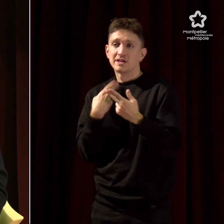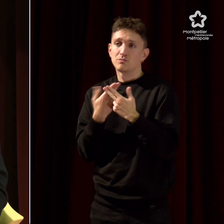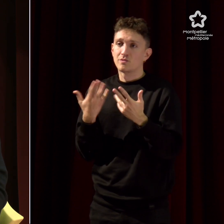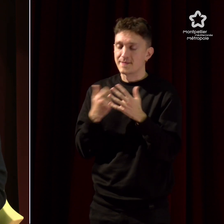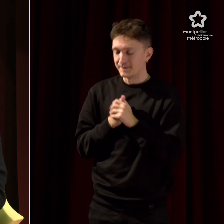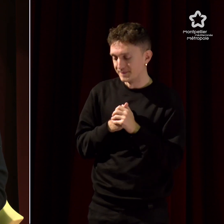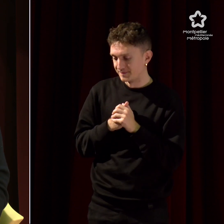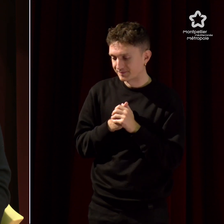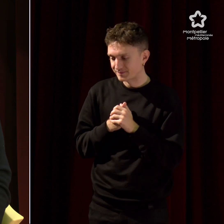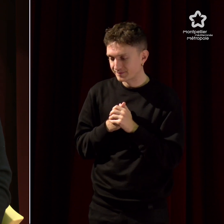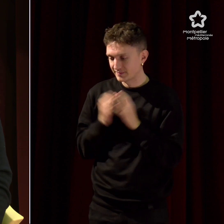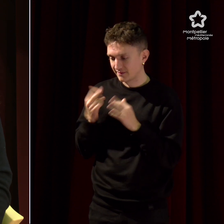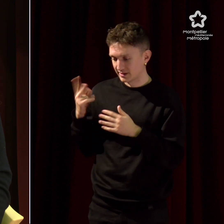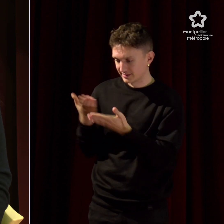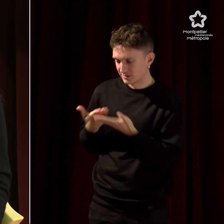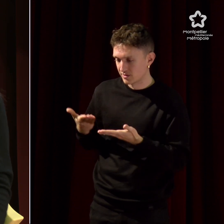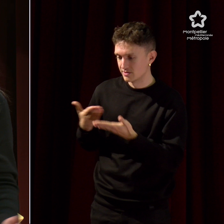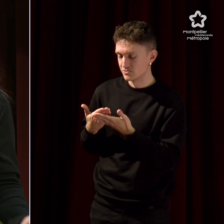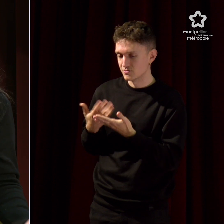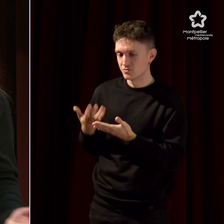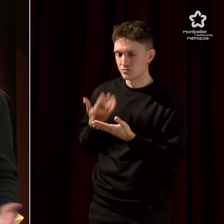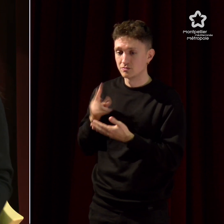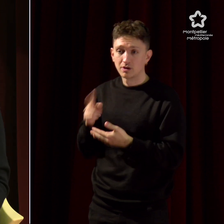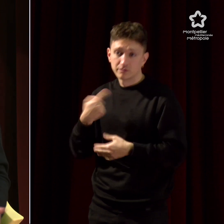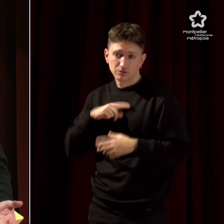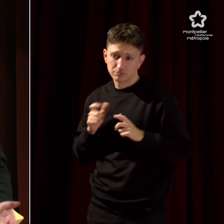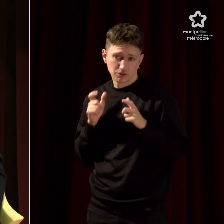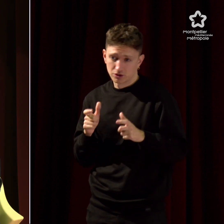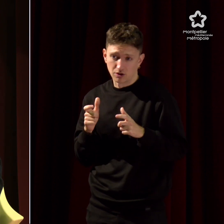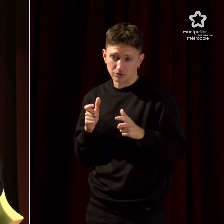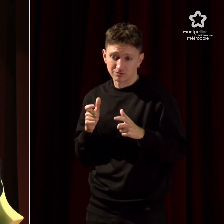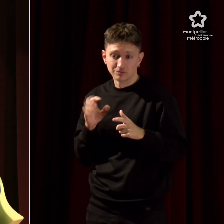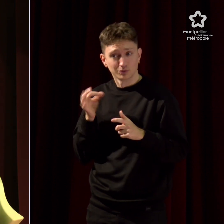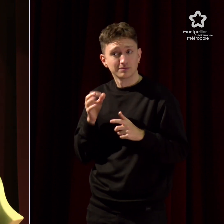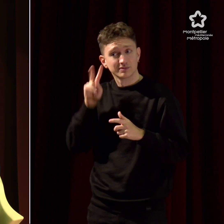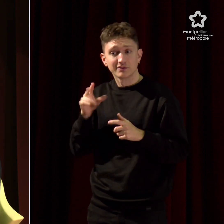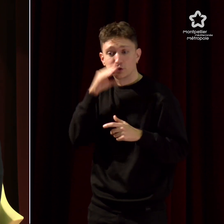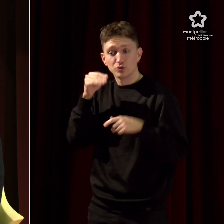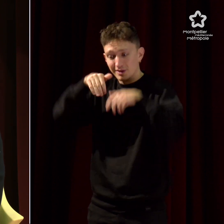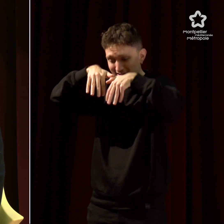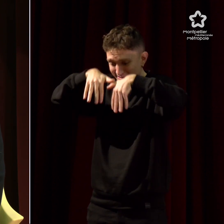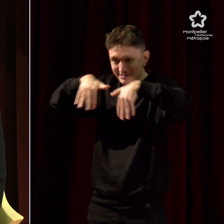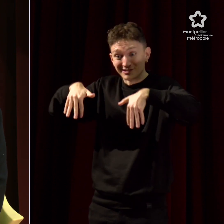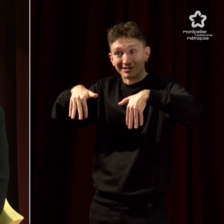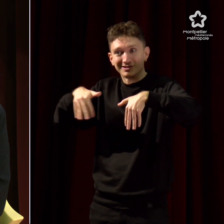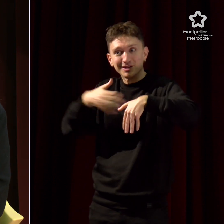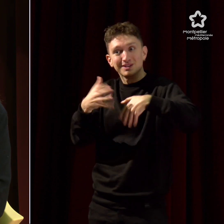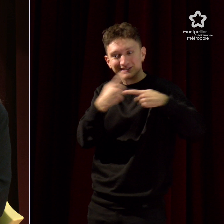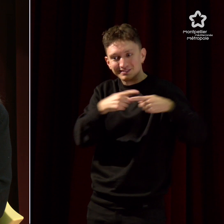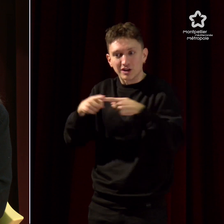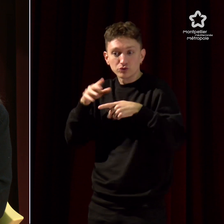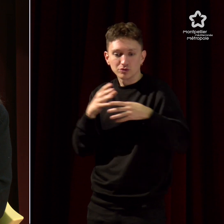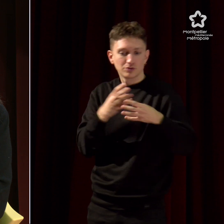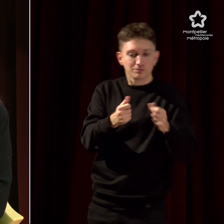là, dans ce cas-là, on a de la chance d'avoir été une espèce qui avait un peu plus de diversité